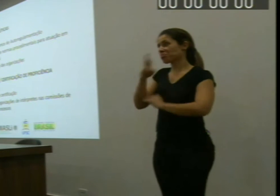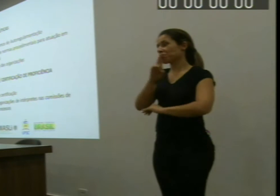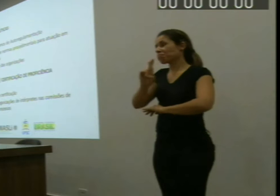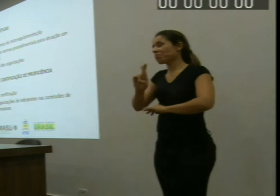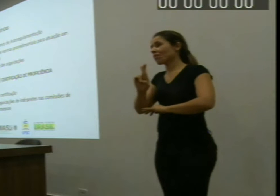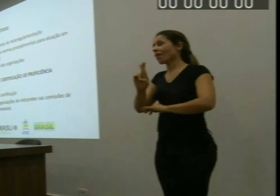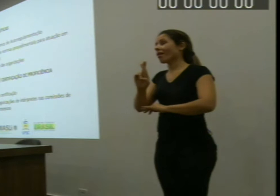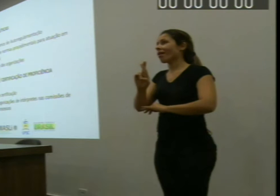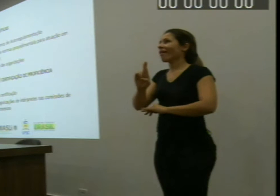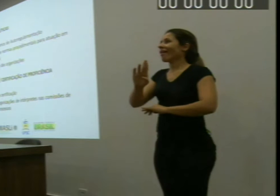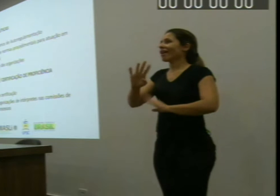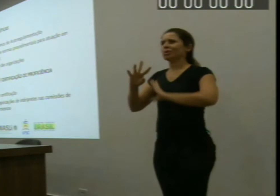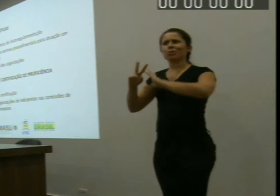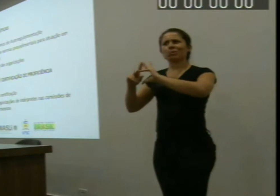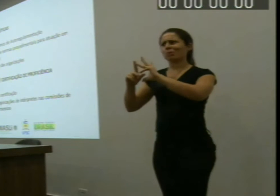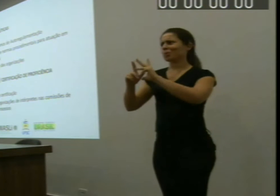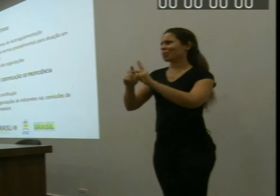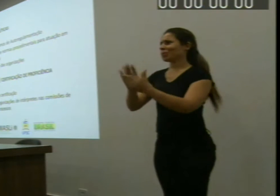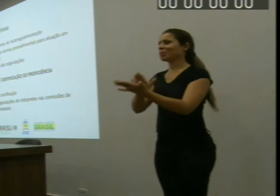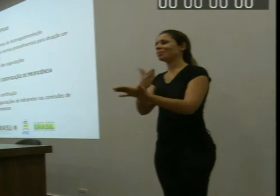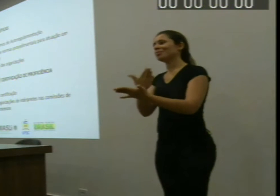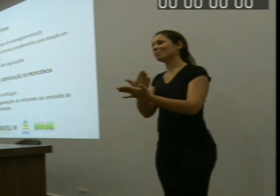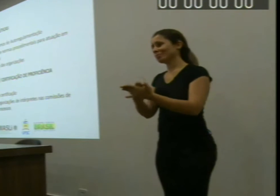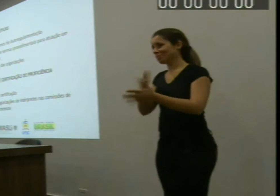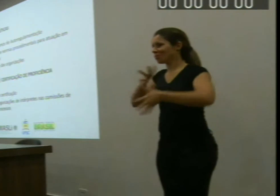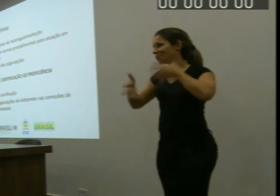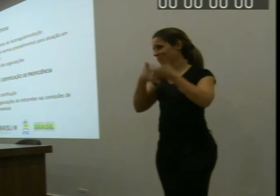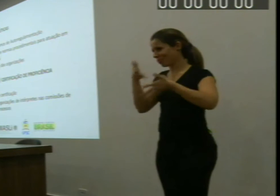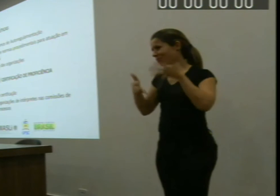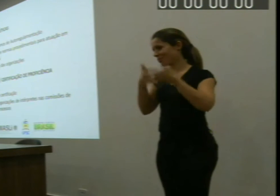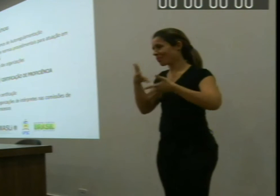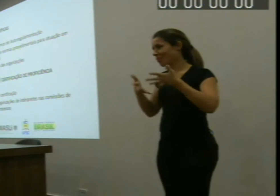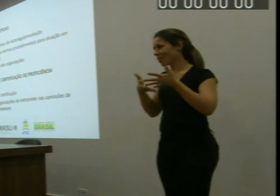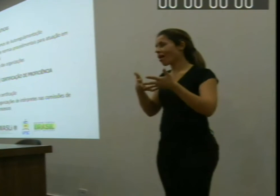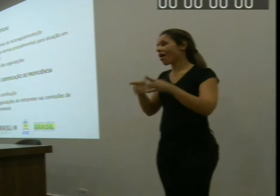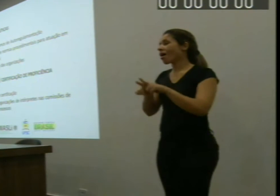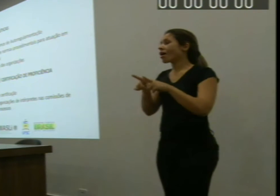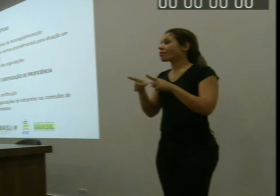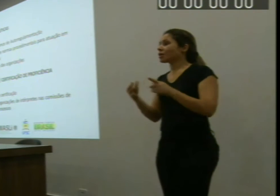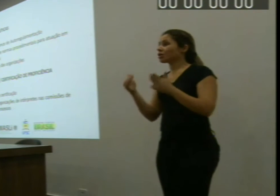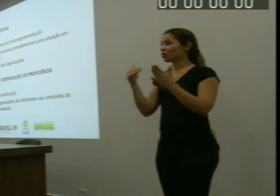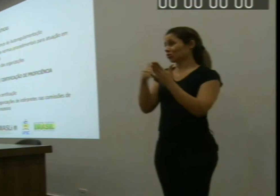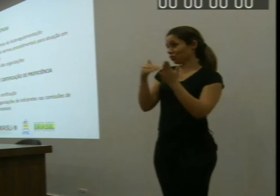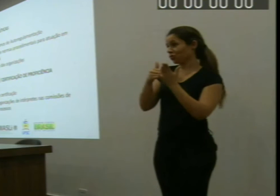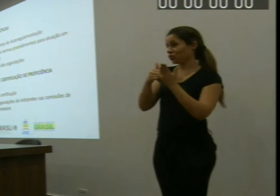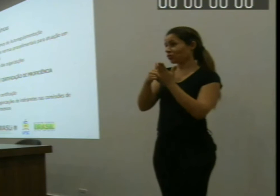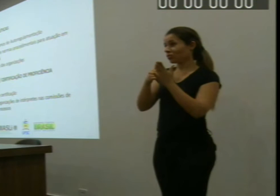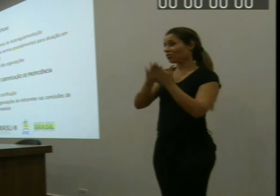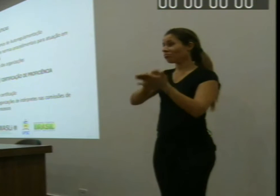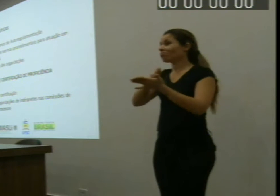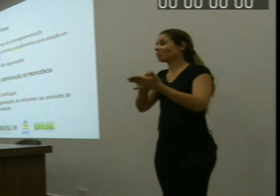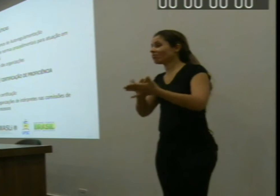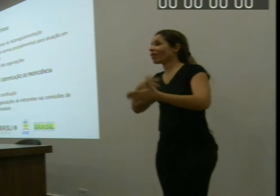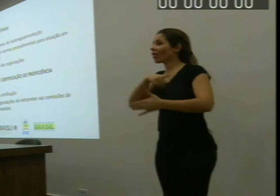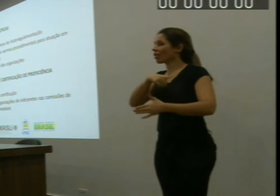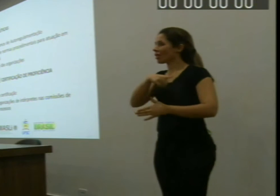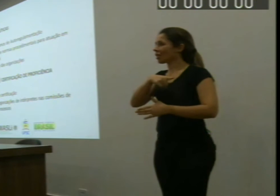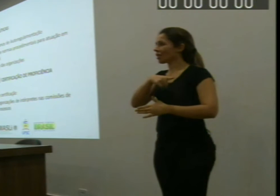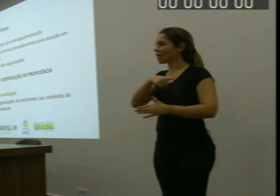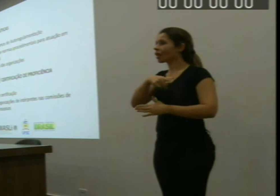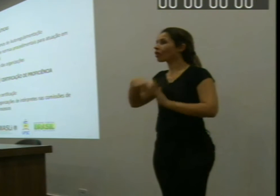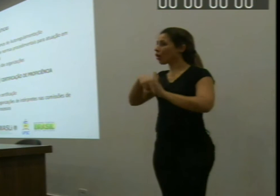intérprete de tudo da língua de sinais os últimos começaram a ter notas os anteriores nem nota